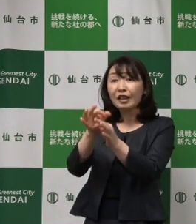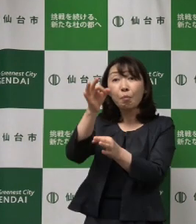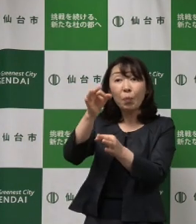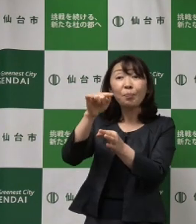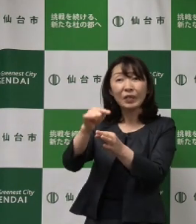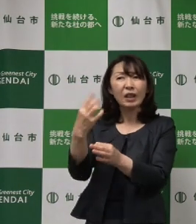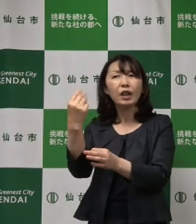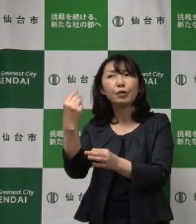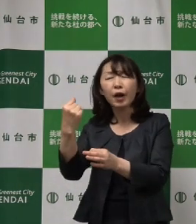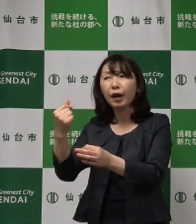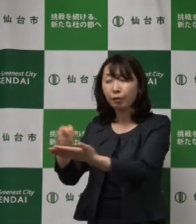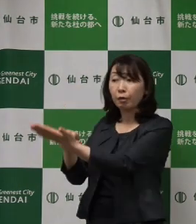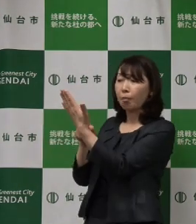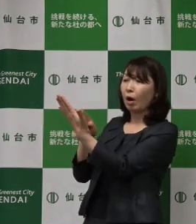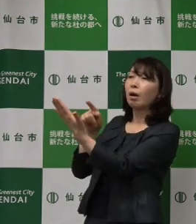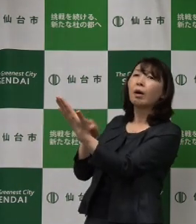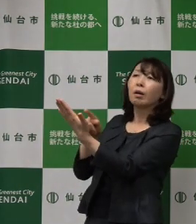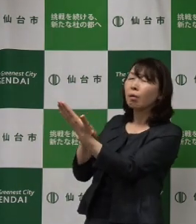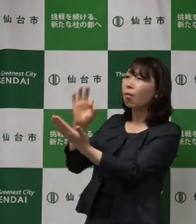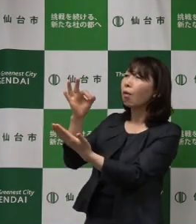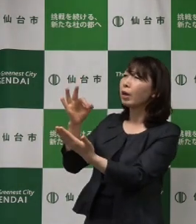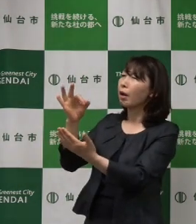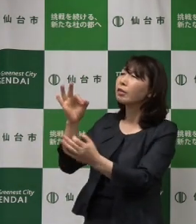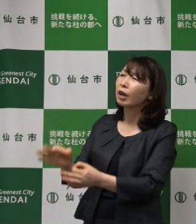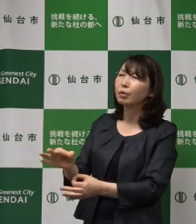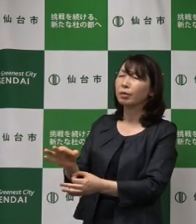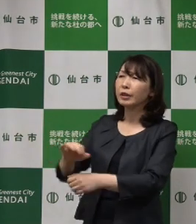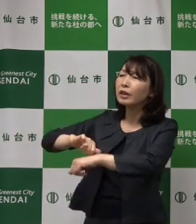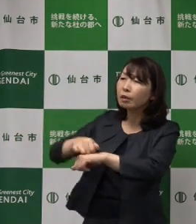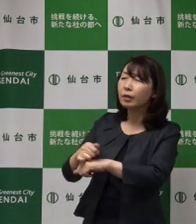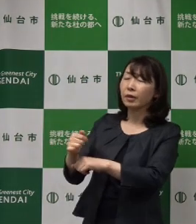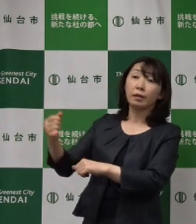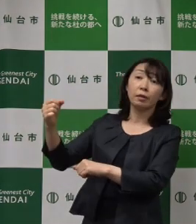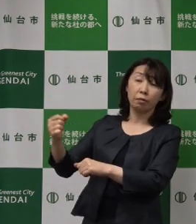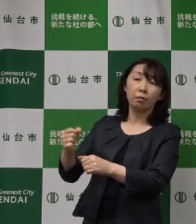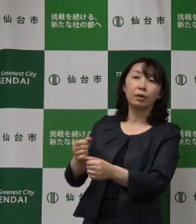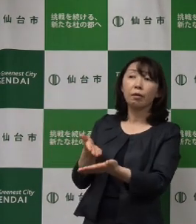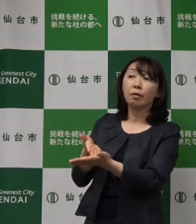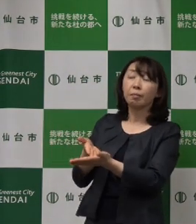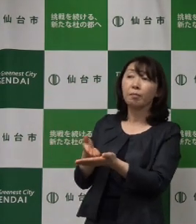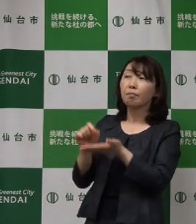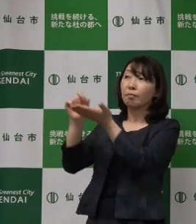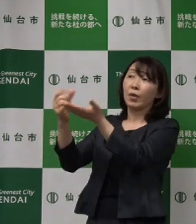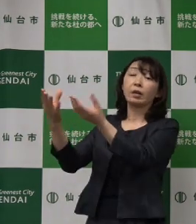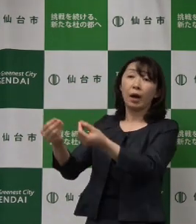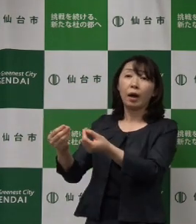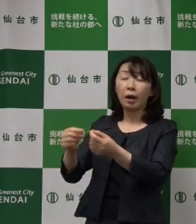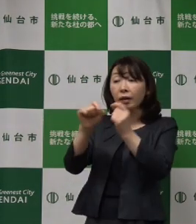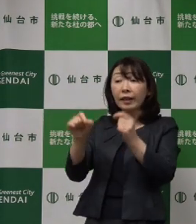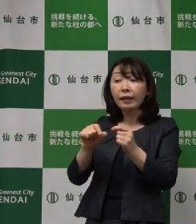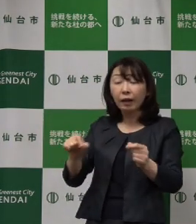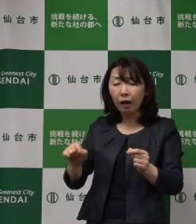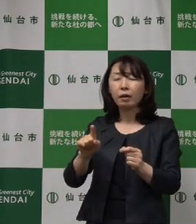ね、それではなかなか厳しいということで、すでに初めから少し1本あたりの単価もアップされ